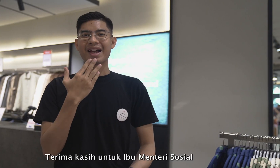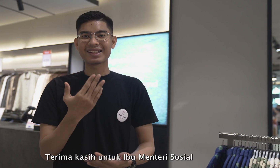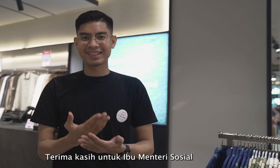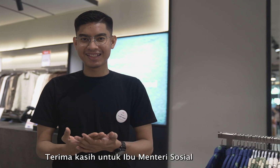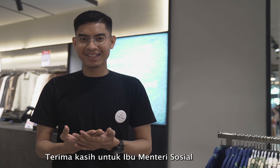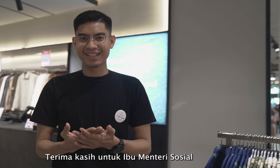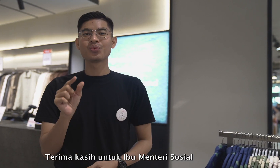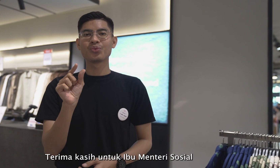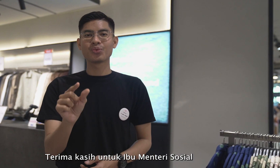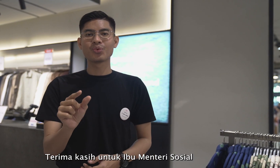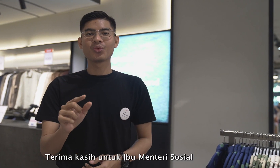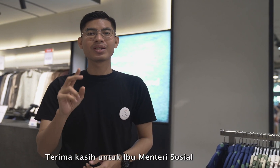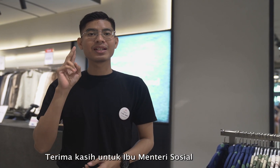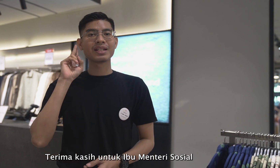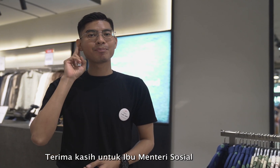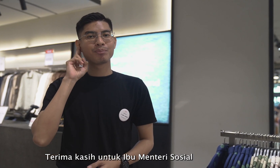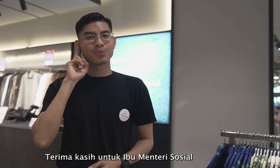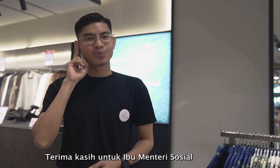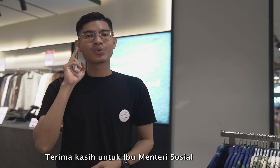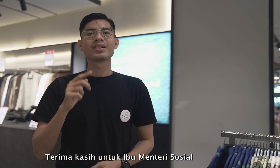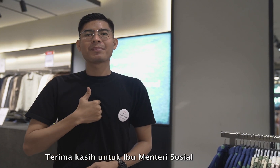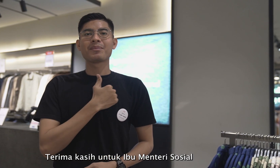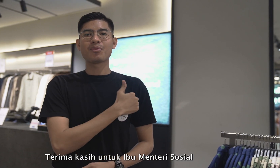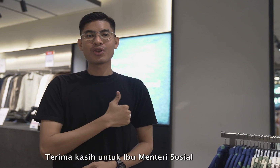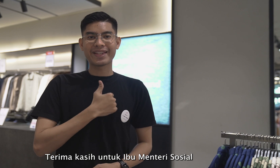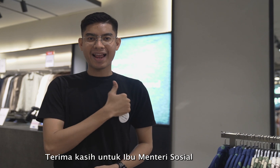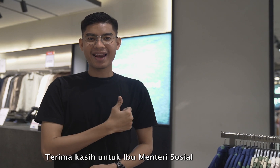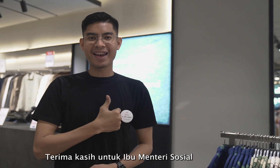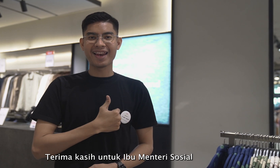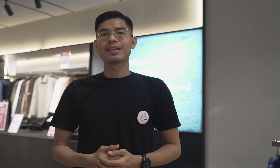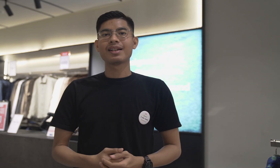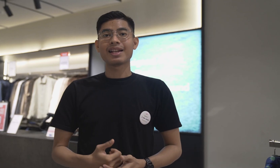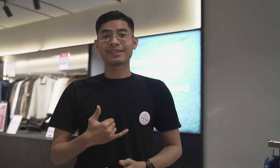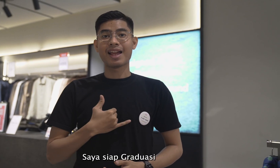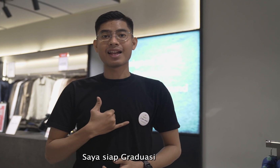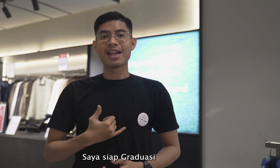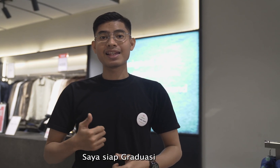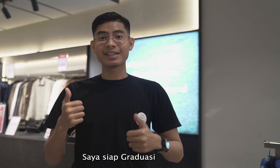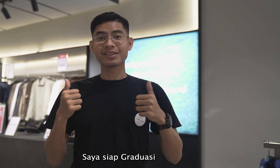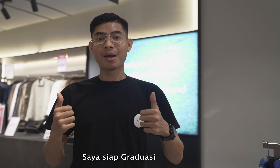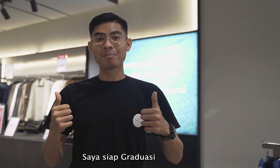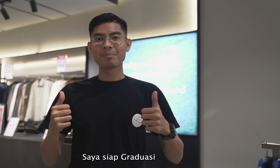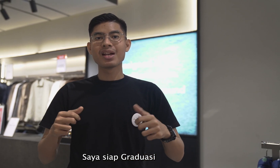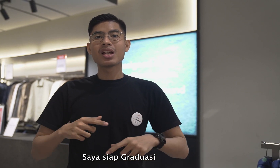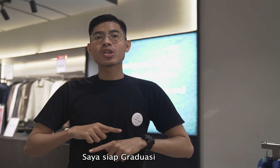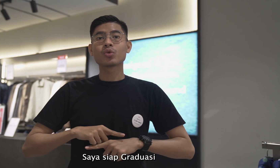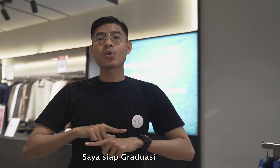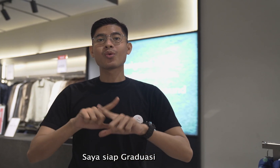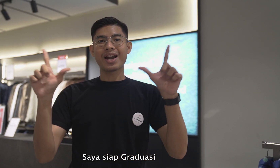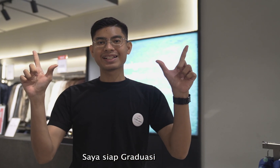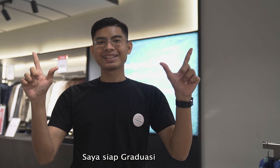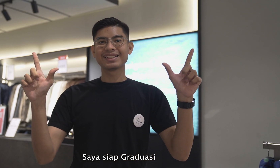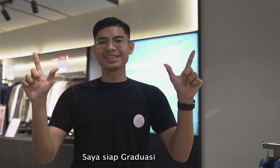kasih untuk Ibu Menteri Sosial, dan saya siap graduasi.